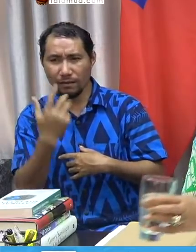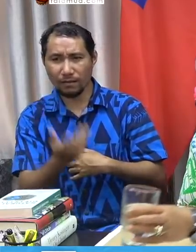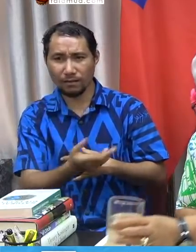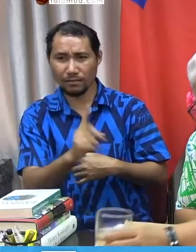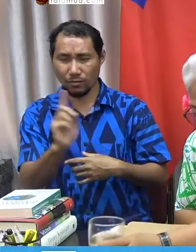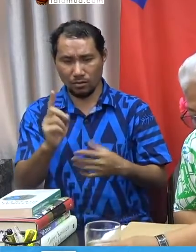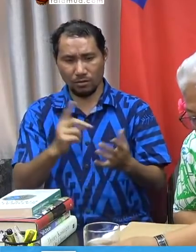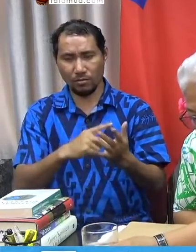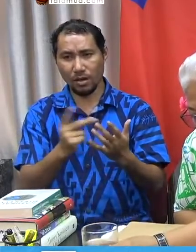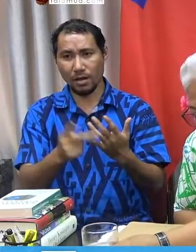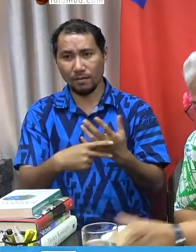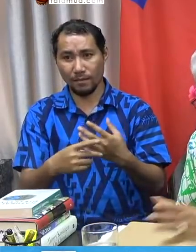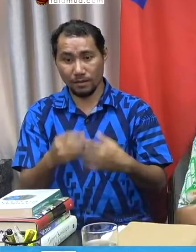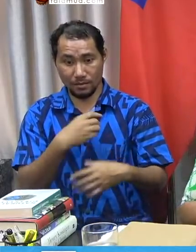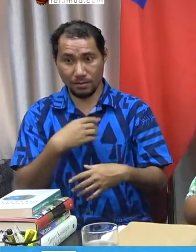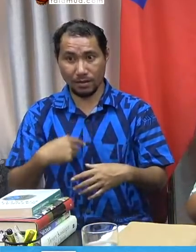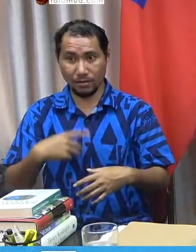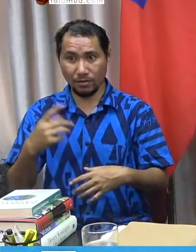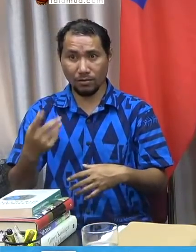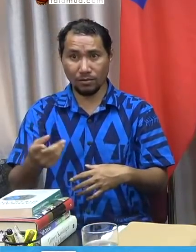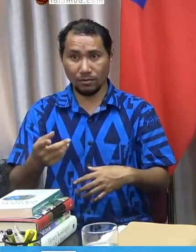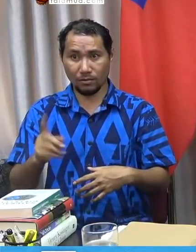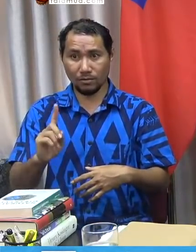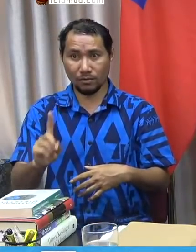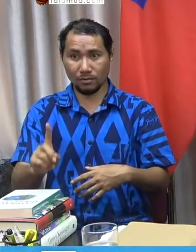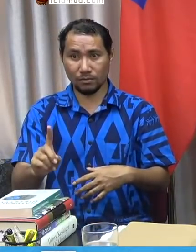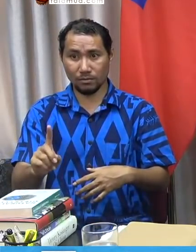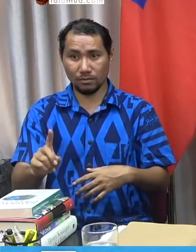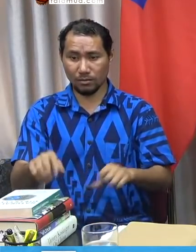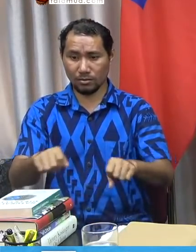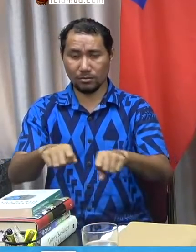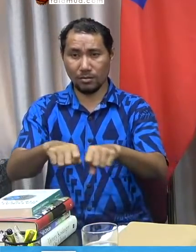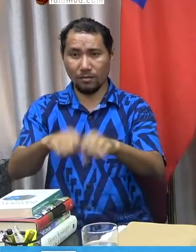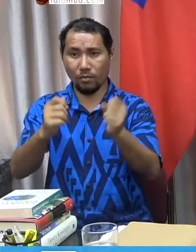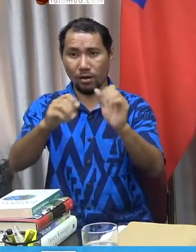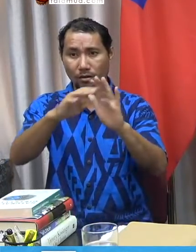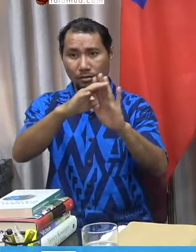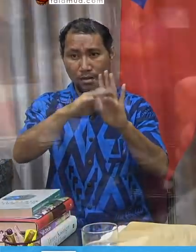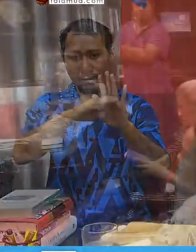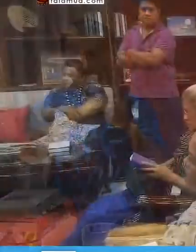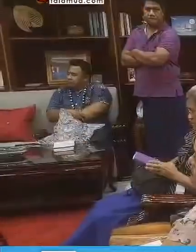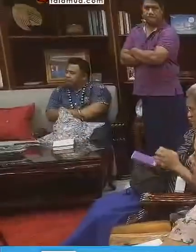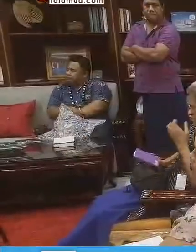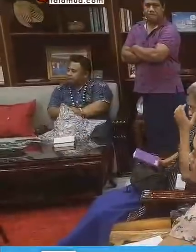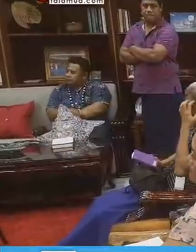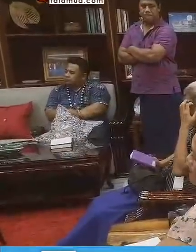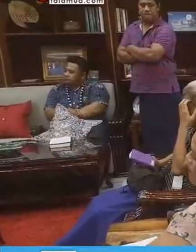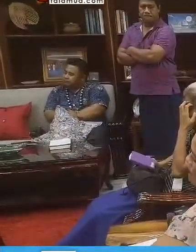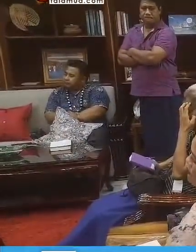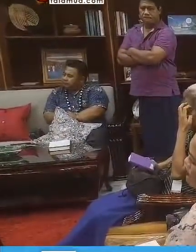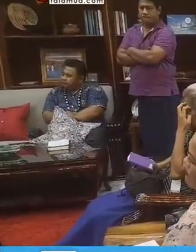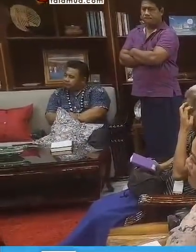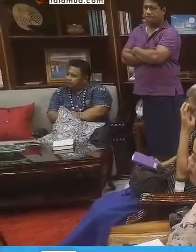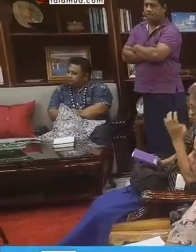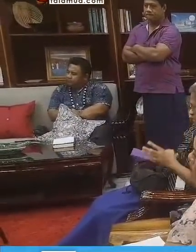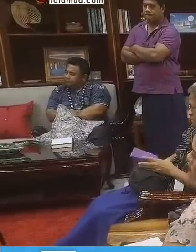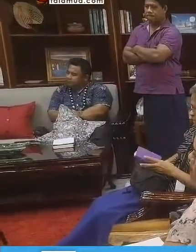sea tu i le ai ma fai ai ona soli se ai no le tu la por fa e le pedestre